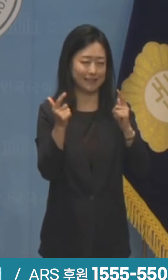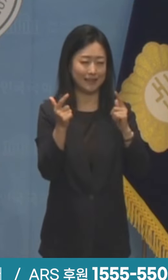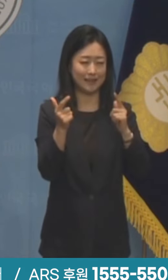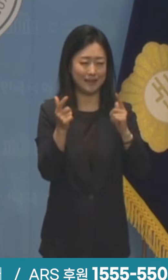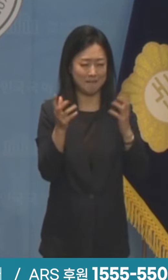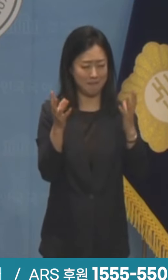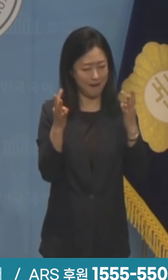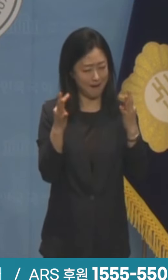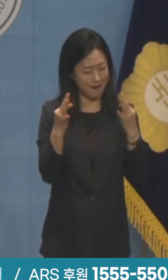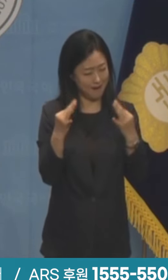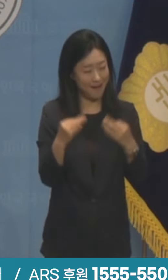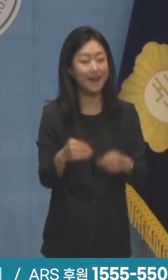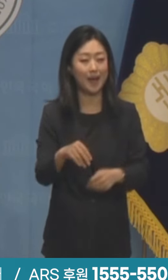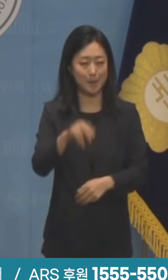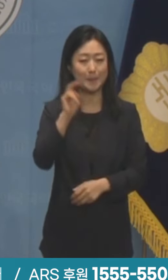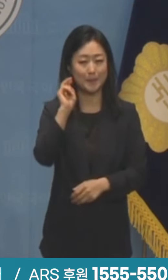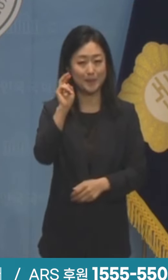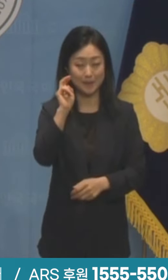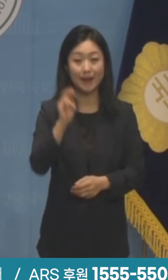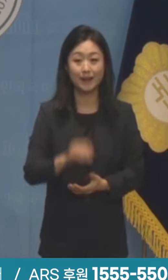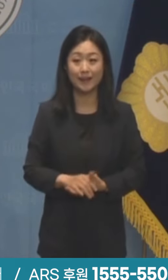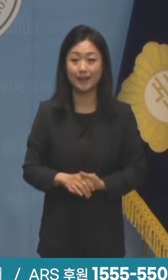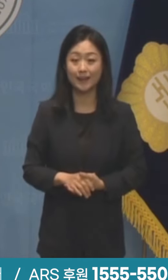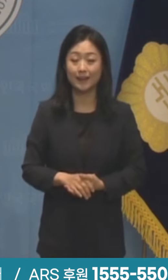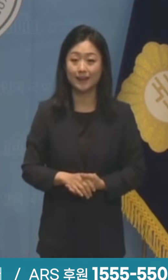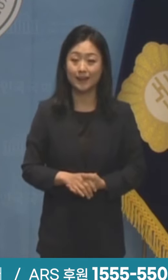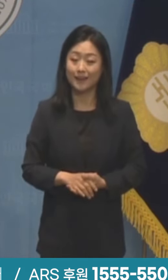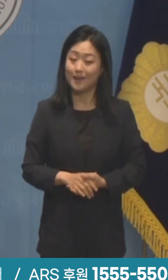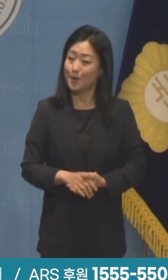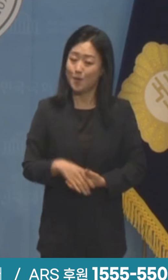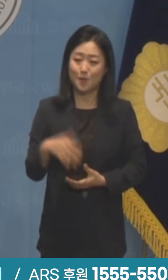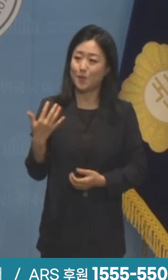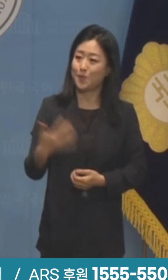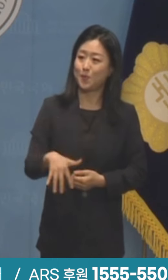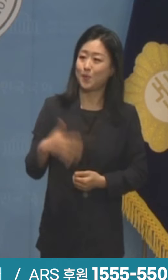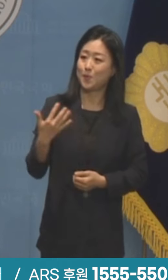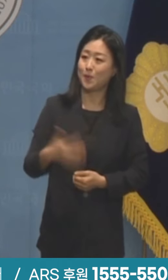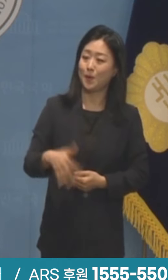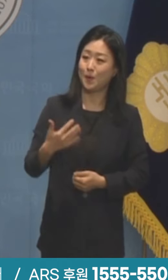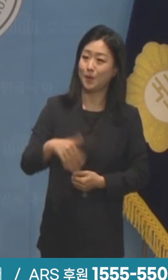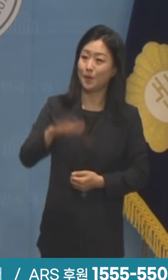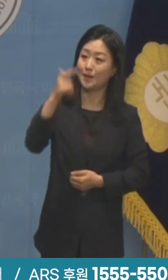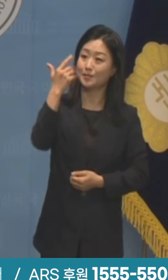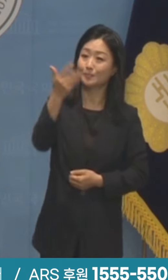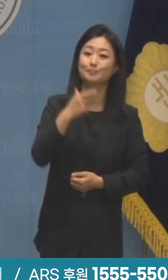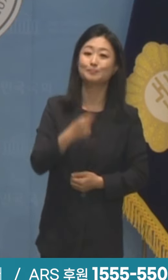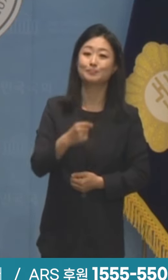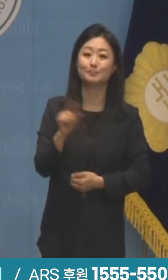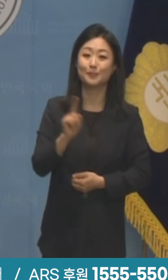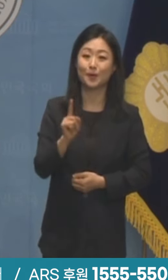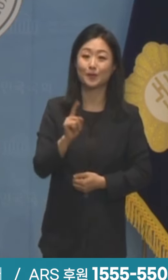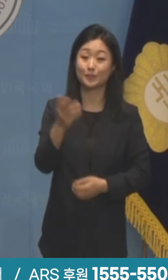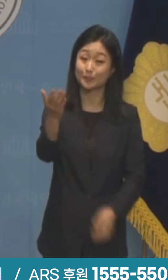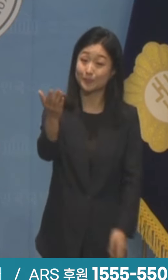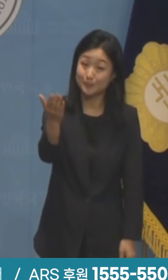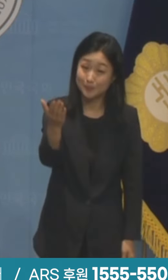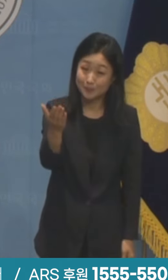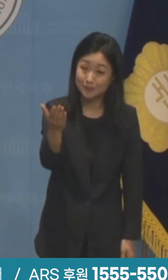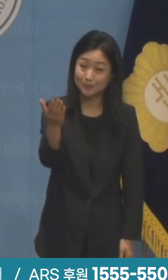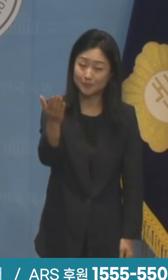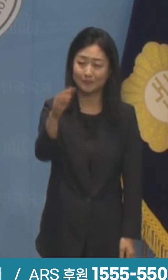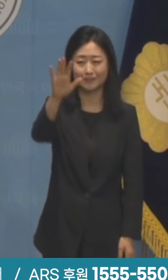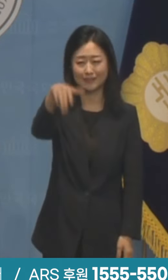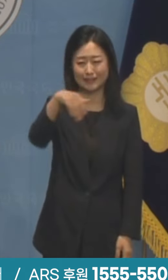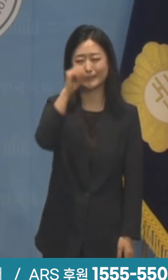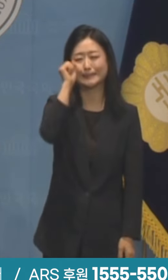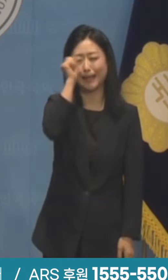것으로 보이는 것이 상식적일 겁니다 이쯤 되면 묻지 않을 수가 없습니다 김건희씨